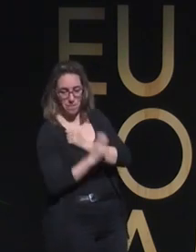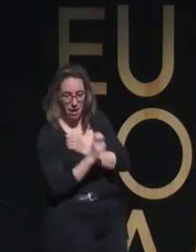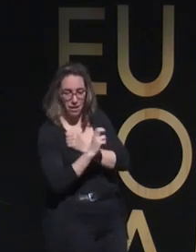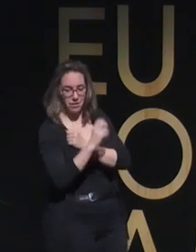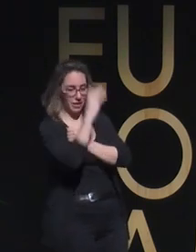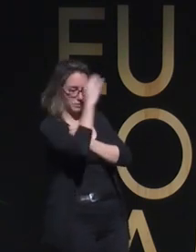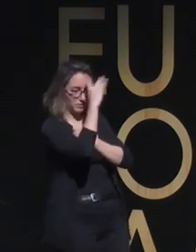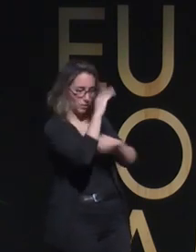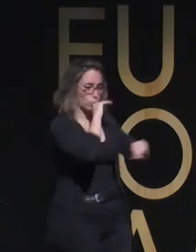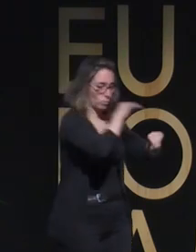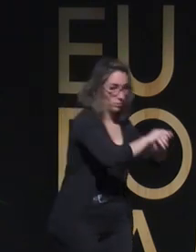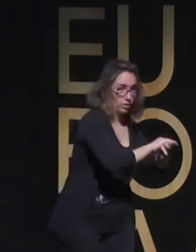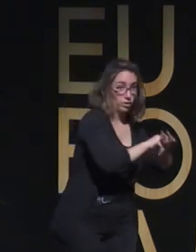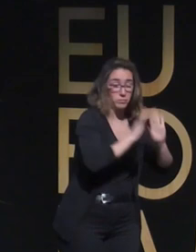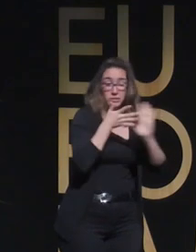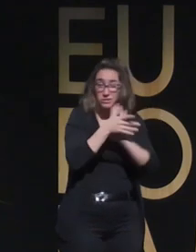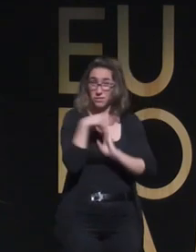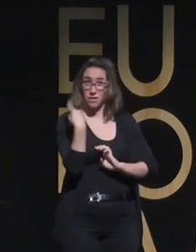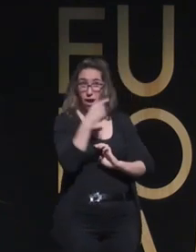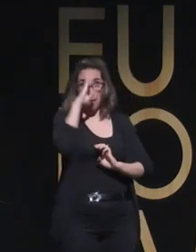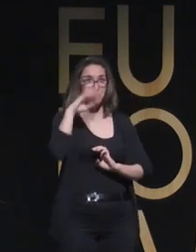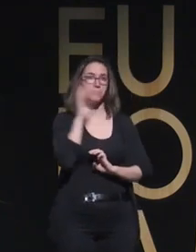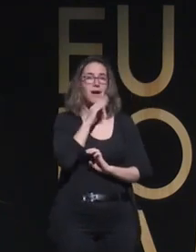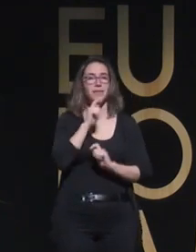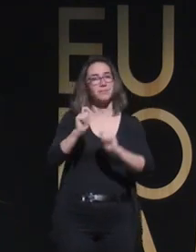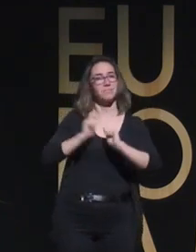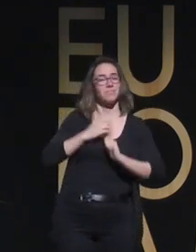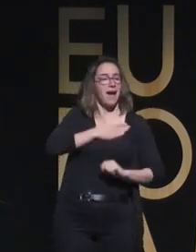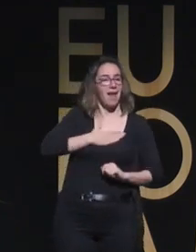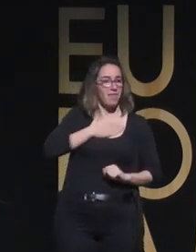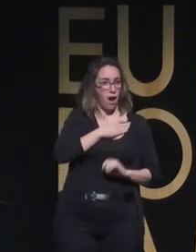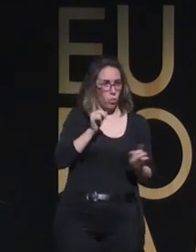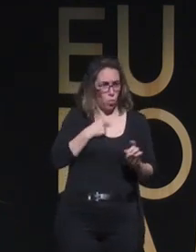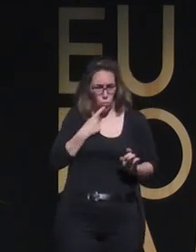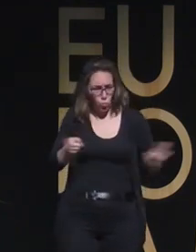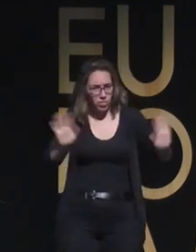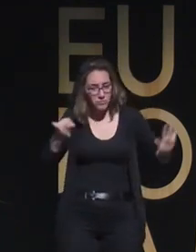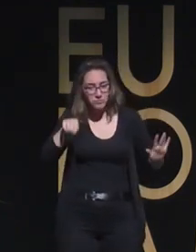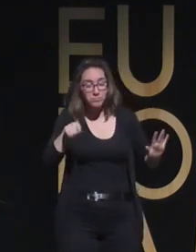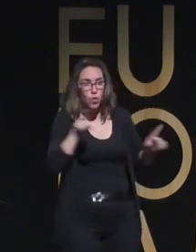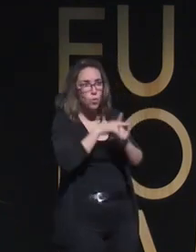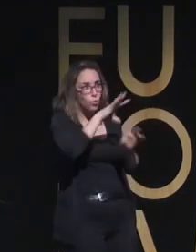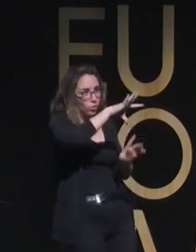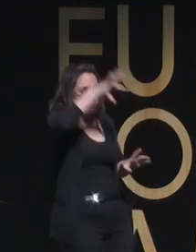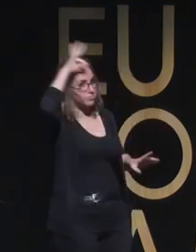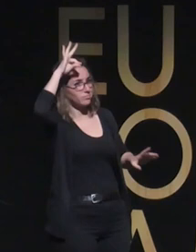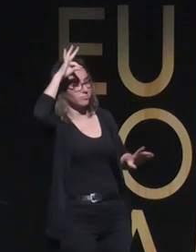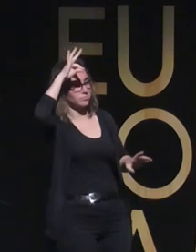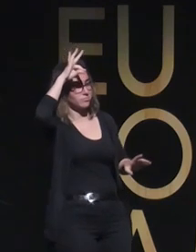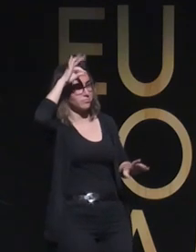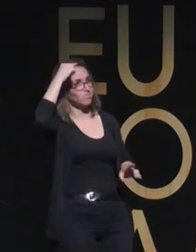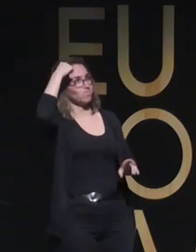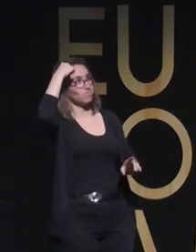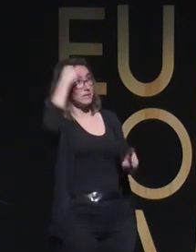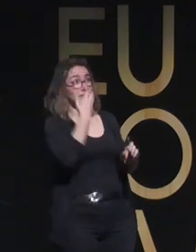que somos padres o madres que nos tiene que agradar, pero ha aprendido de alguna manera que su forma de existir es agradando al otro,